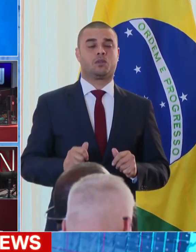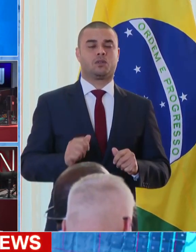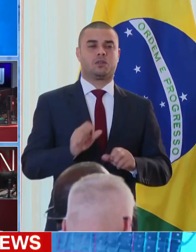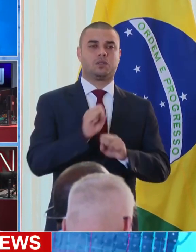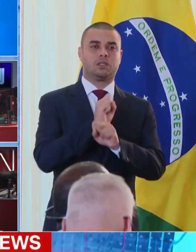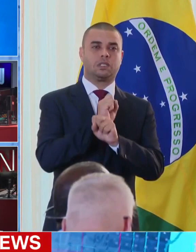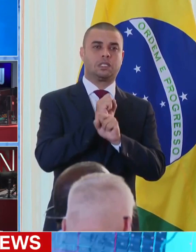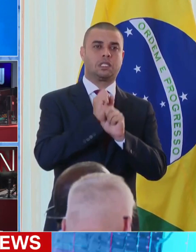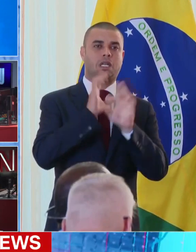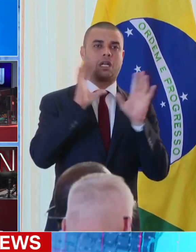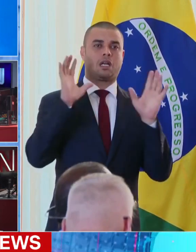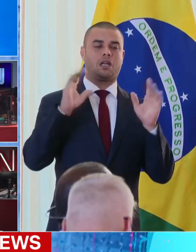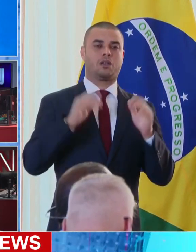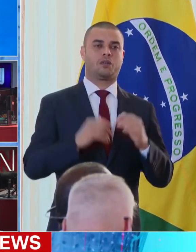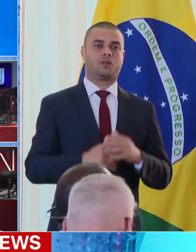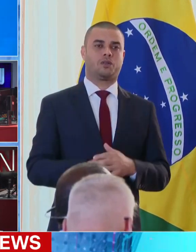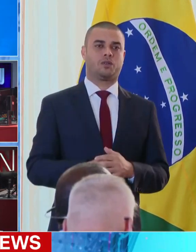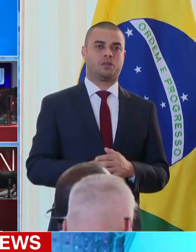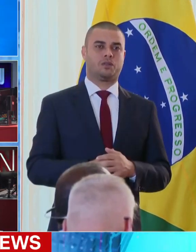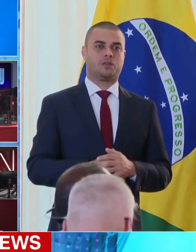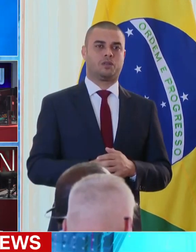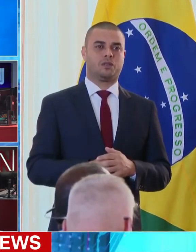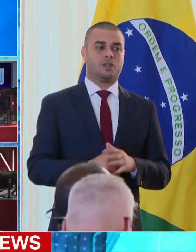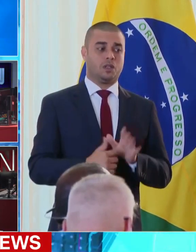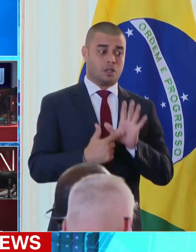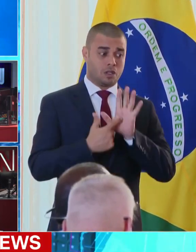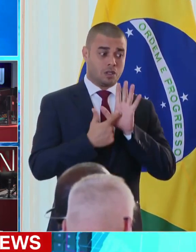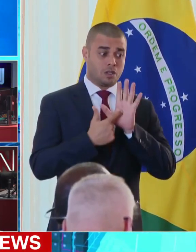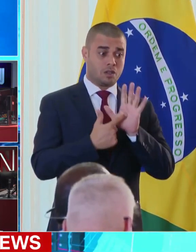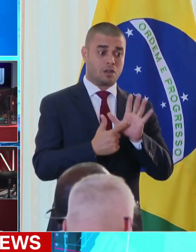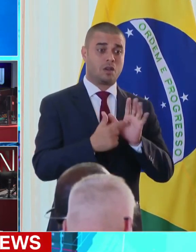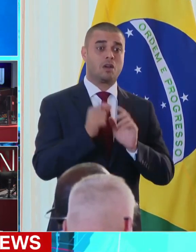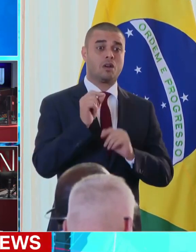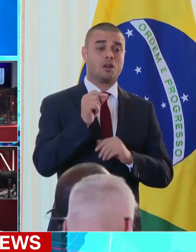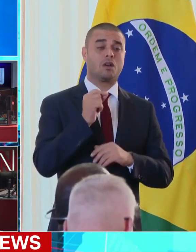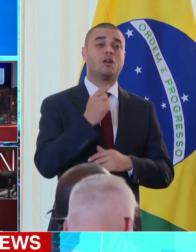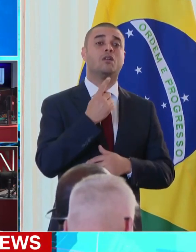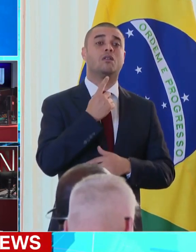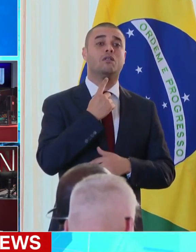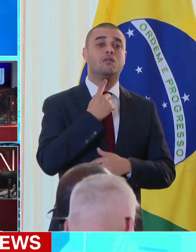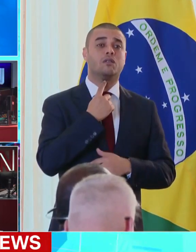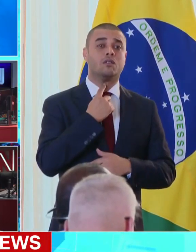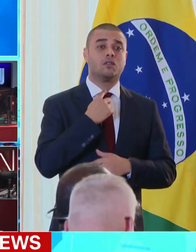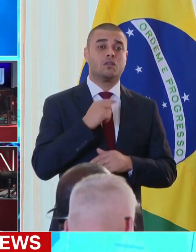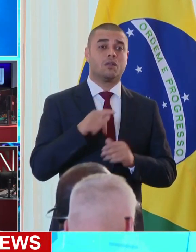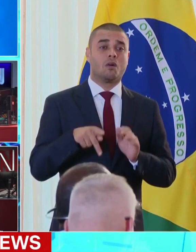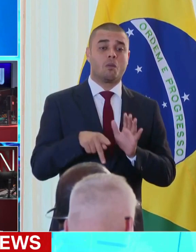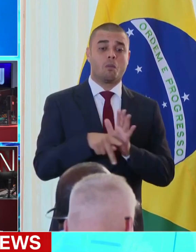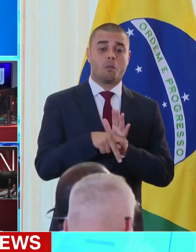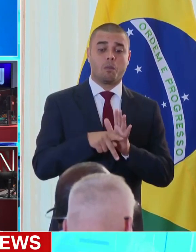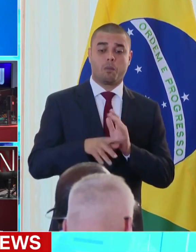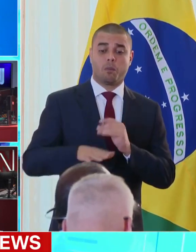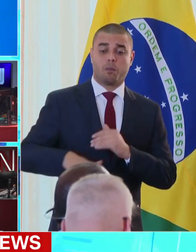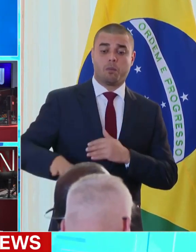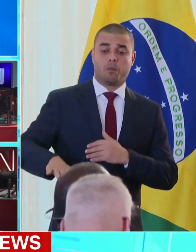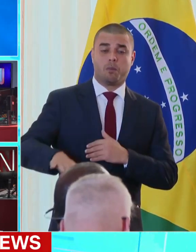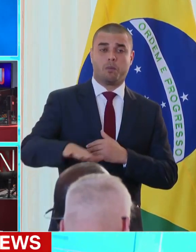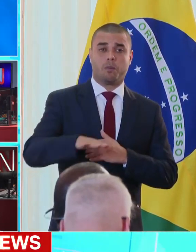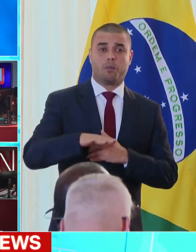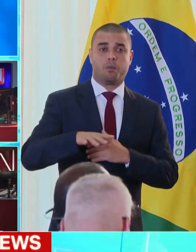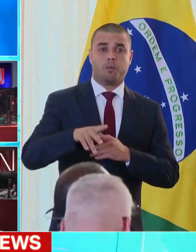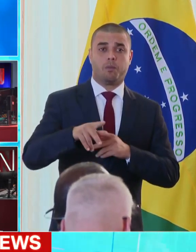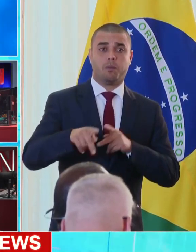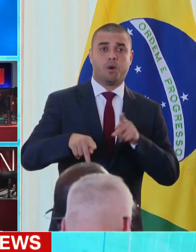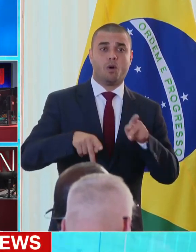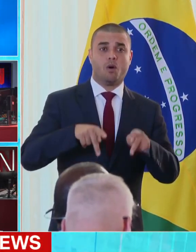do fato de que o presidente da entender que a vulnerabilidade no sistema de votação por conta dessa tentativa de invasão